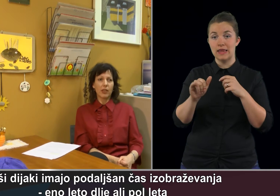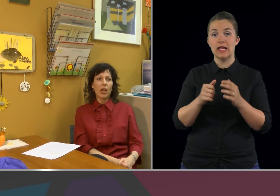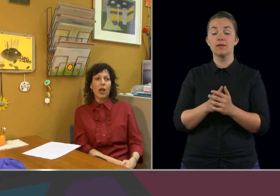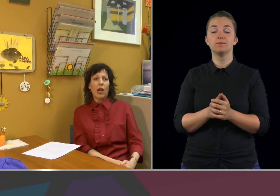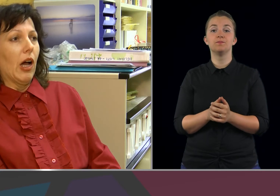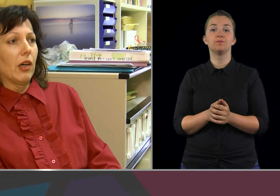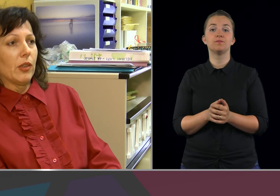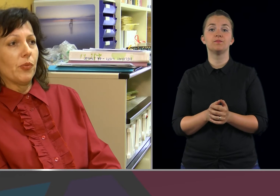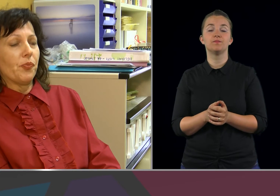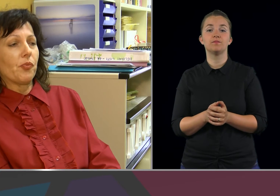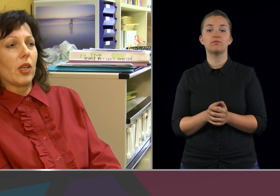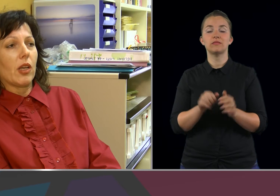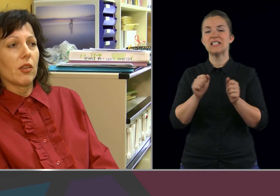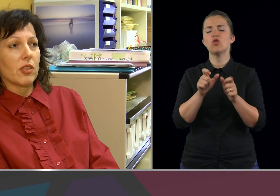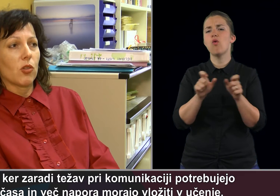leta.